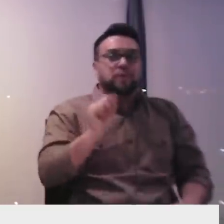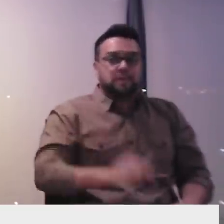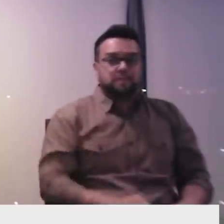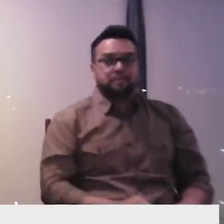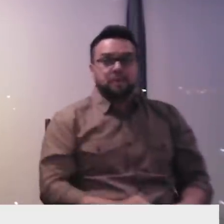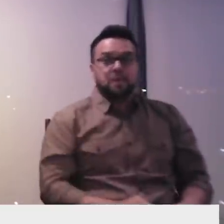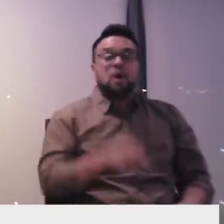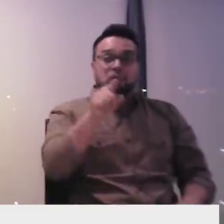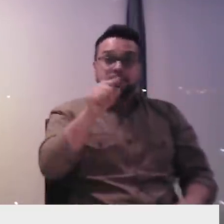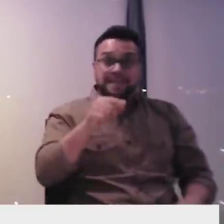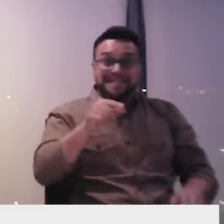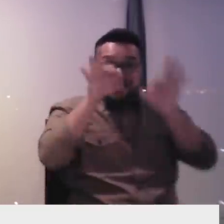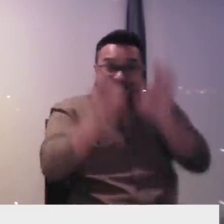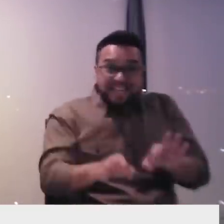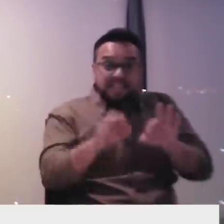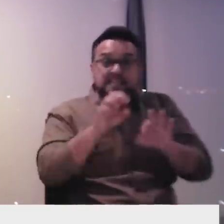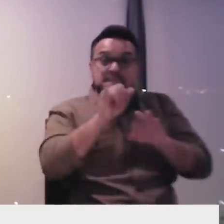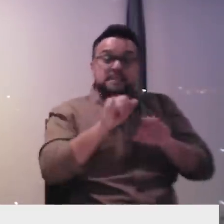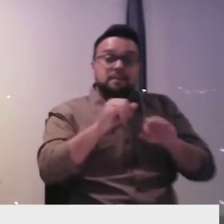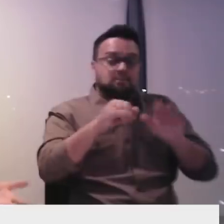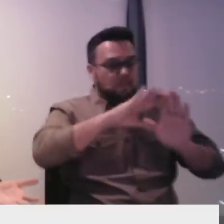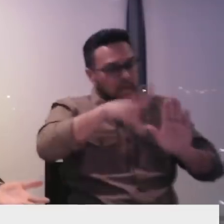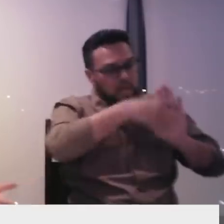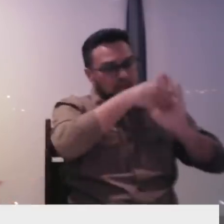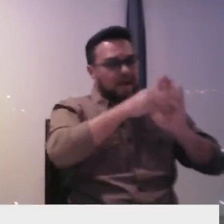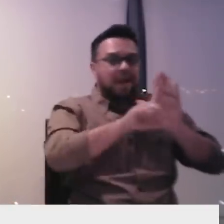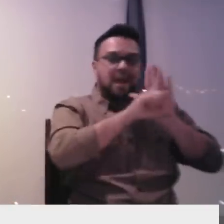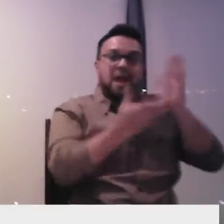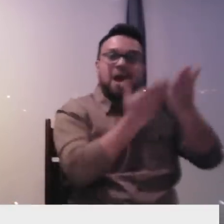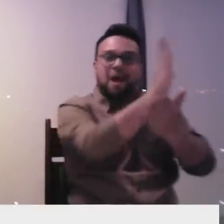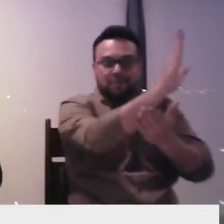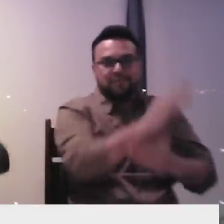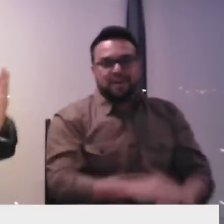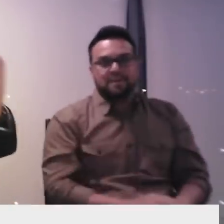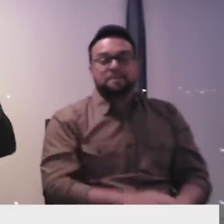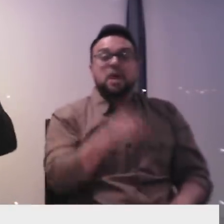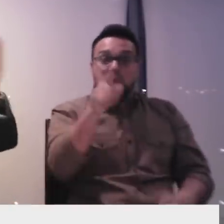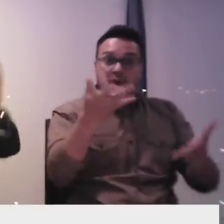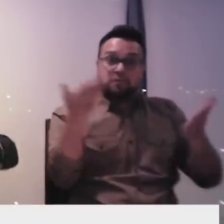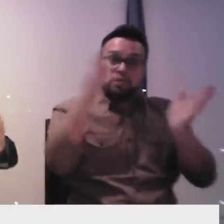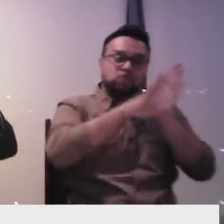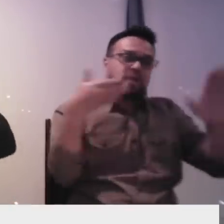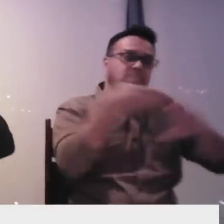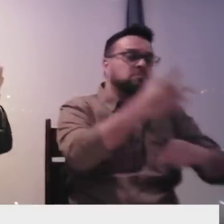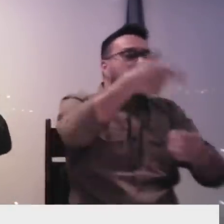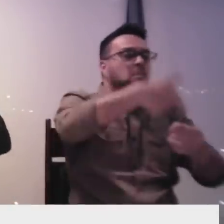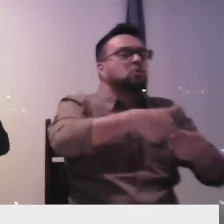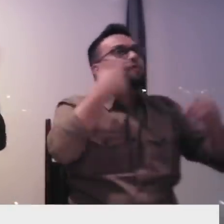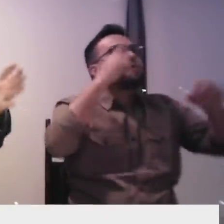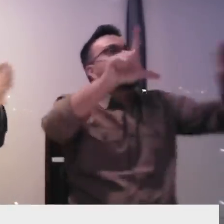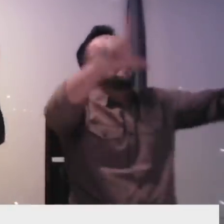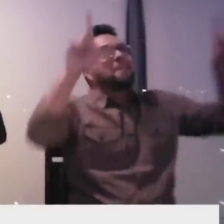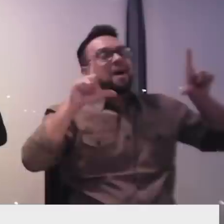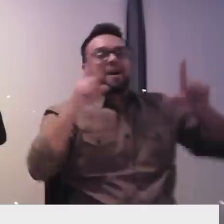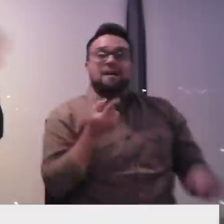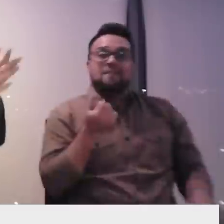vai poder ter certeza depois dessa lei complementar, uma vez aprovada. Quer que você chegue no posto e veja lá. Preço da